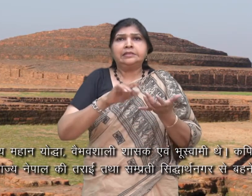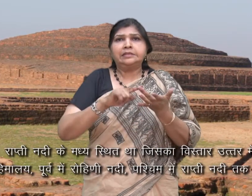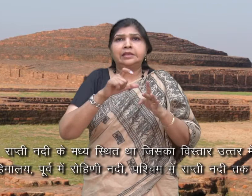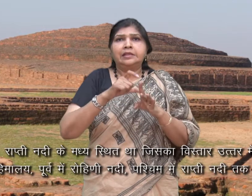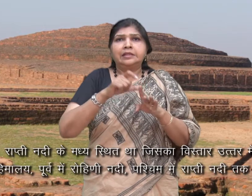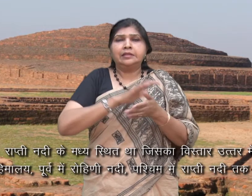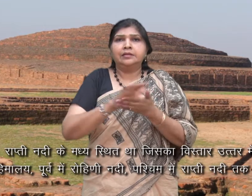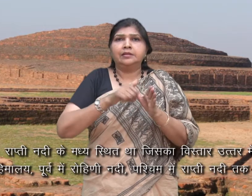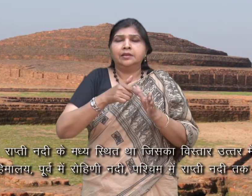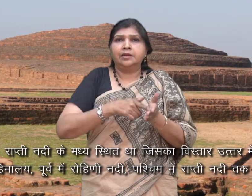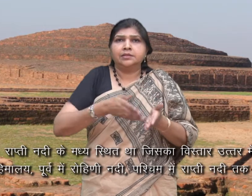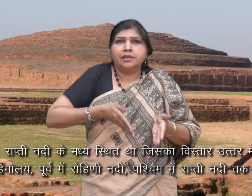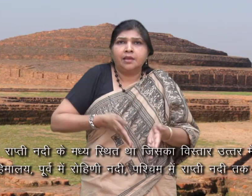स्थित था।